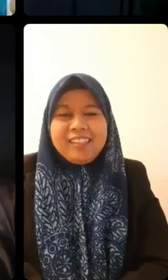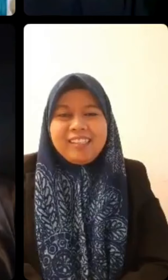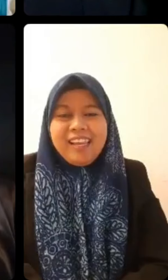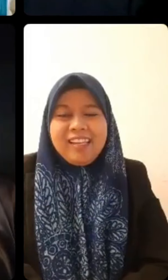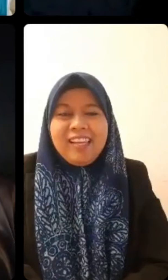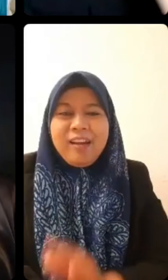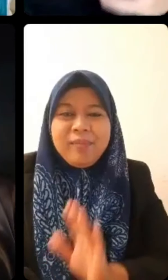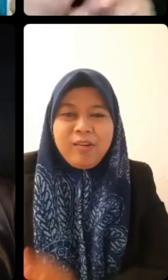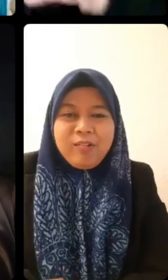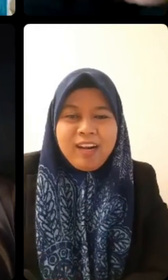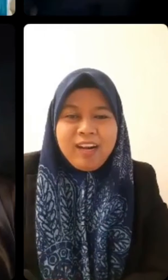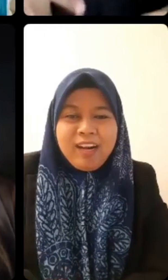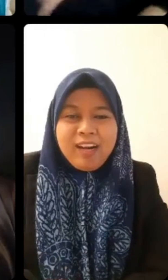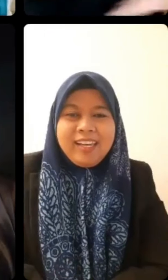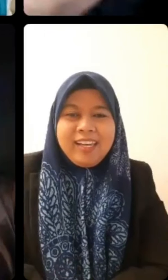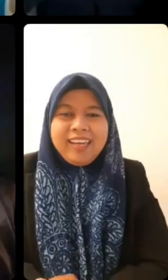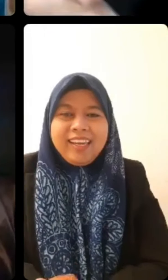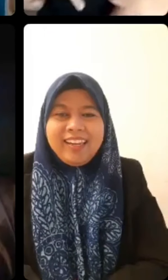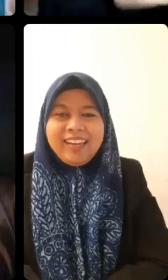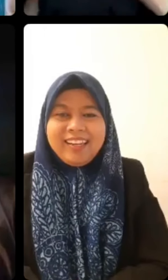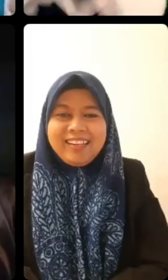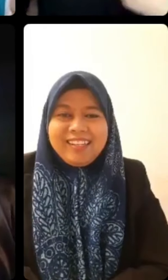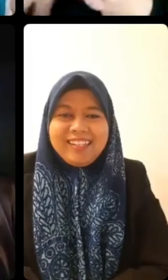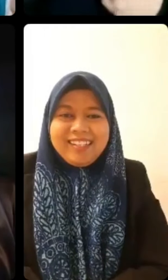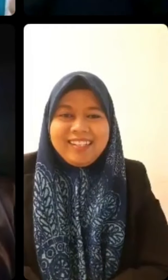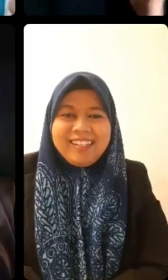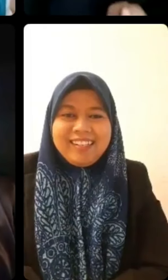Kita jangan sekali-kali ambil hak orang lain.